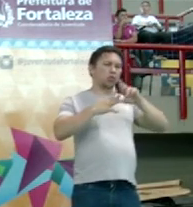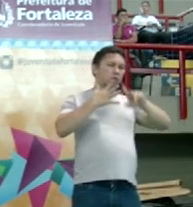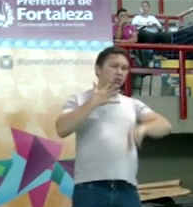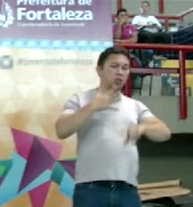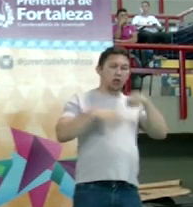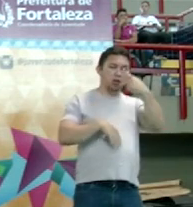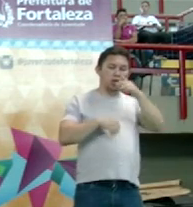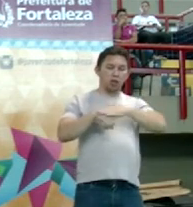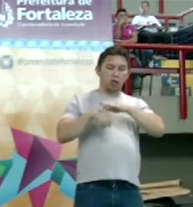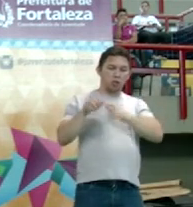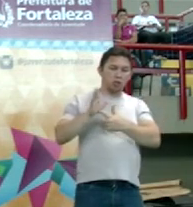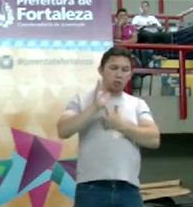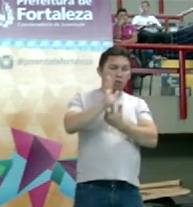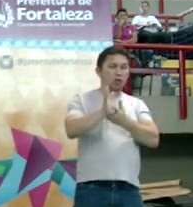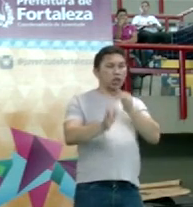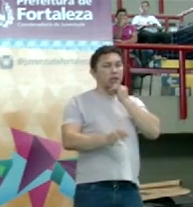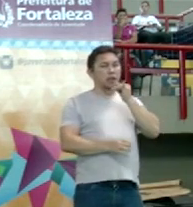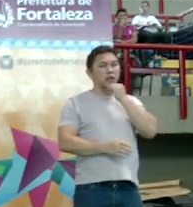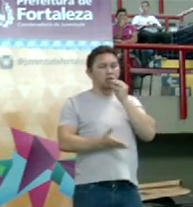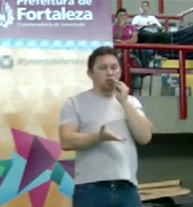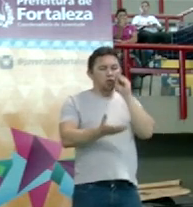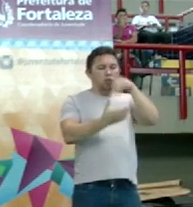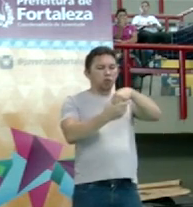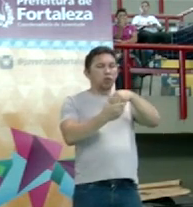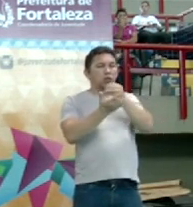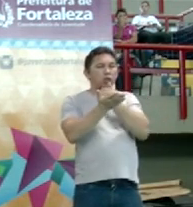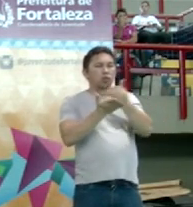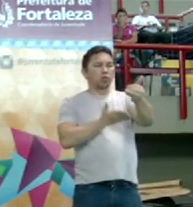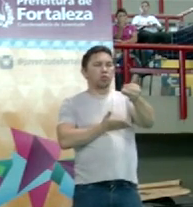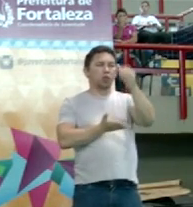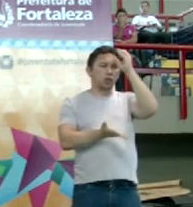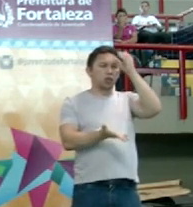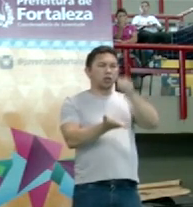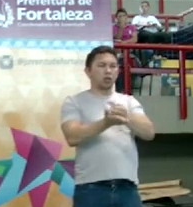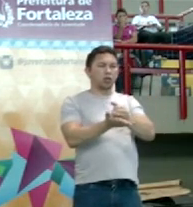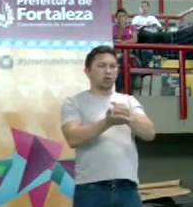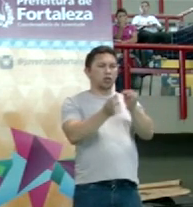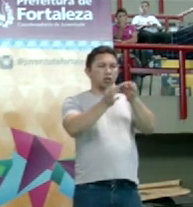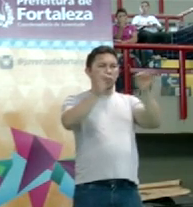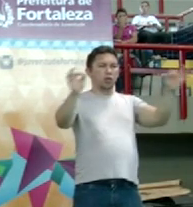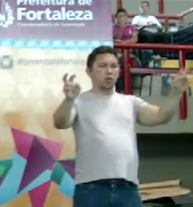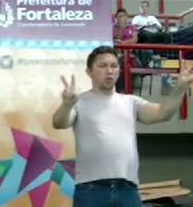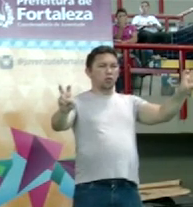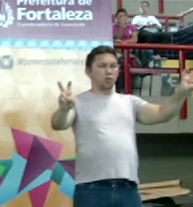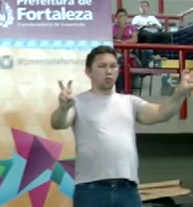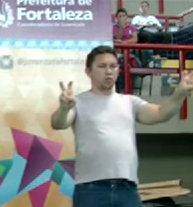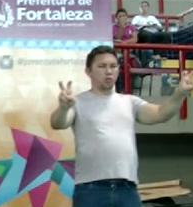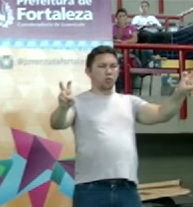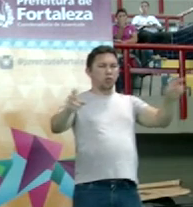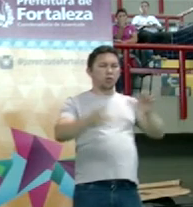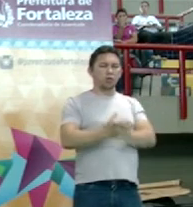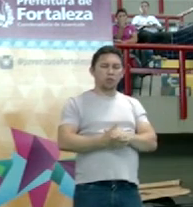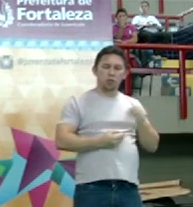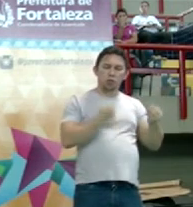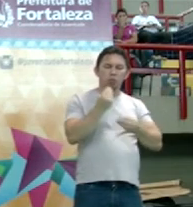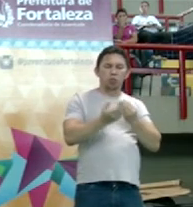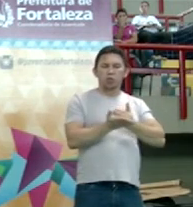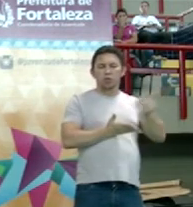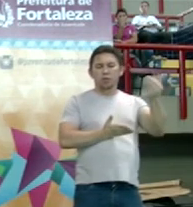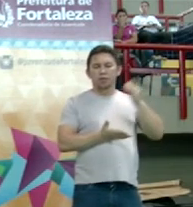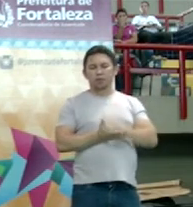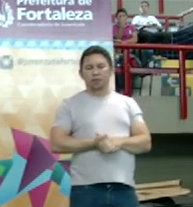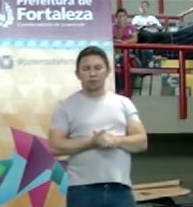dando maneiras de você introduzir a sua tese, a frase do tópico frasal. Como é que eu